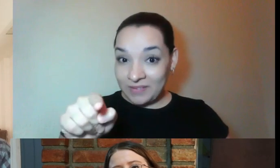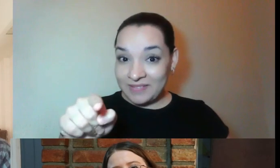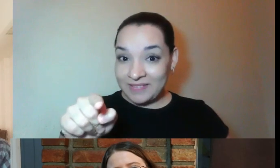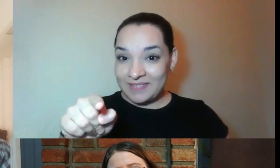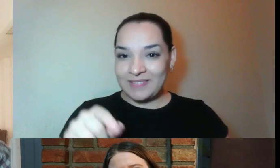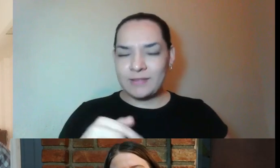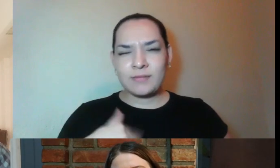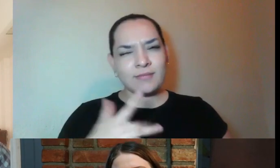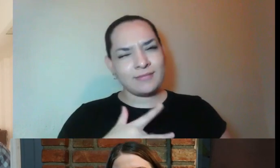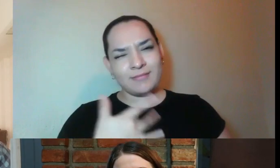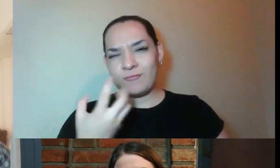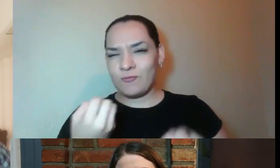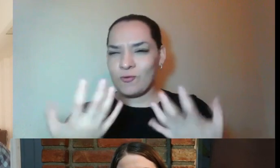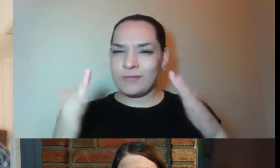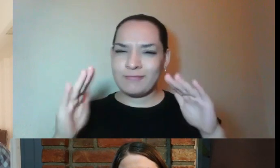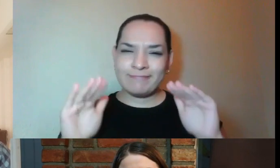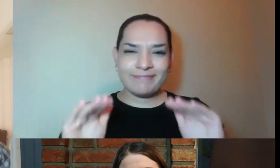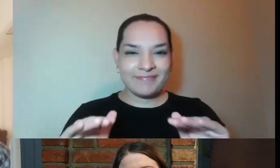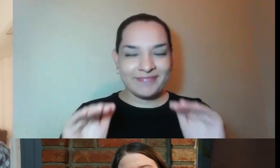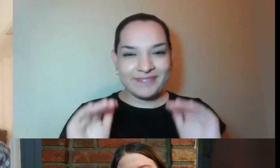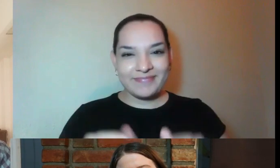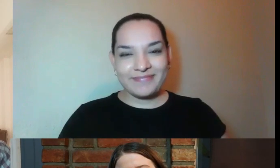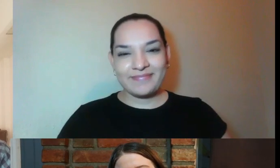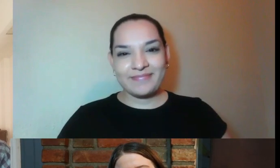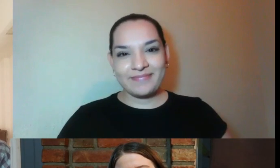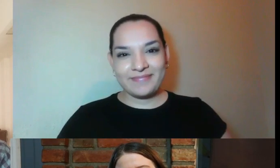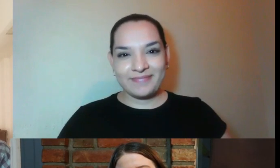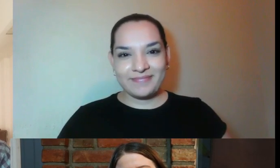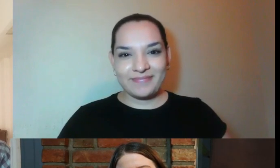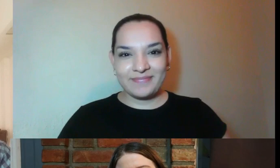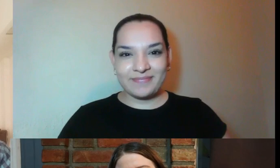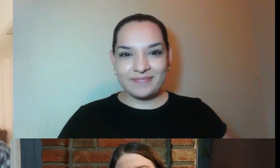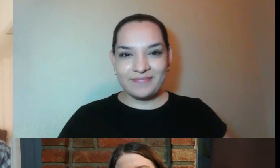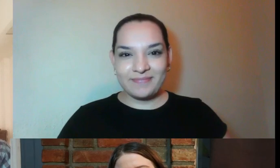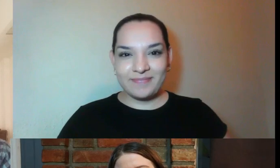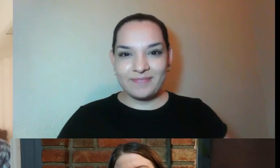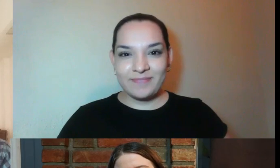Por lo cual también estoy muy agradecido.